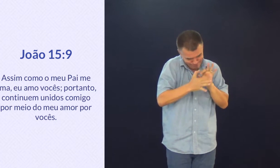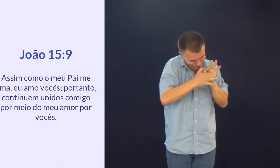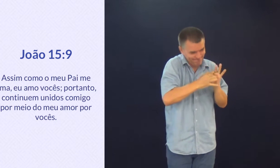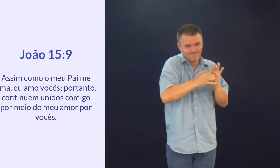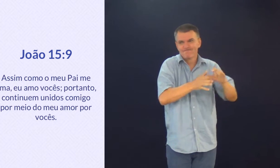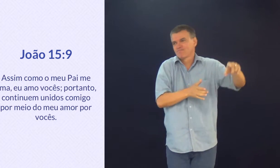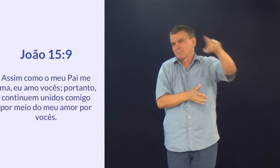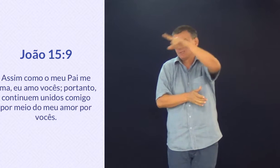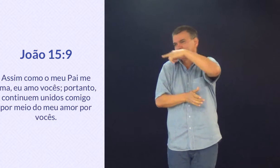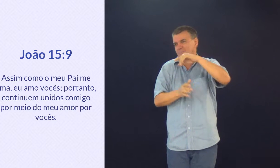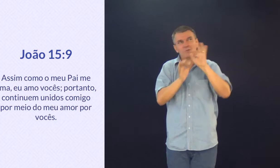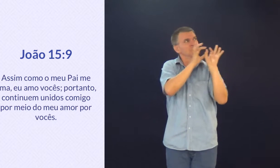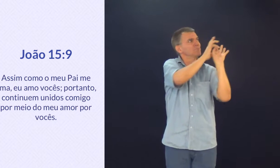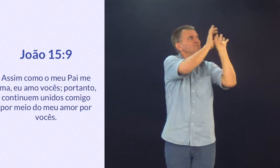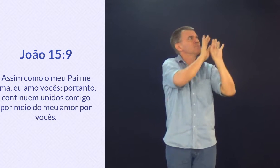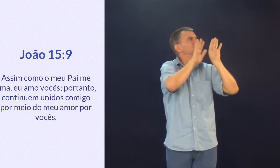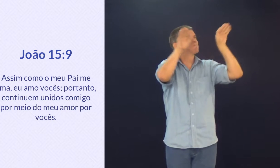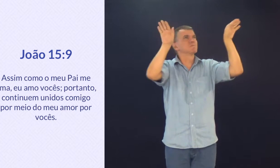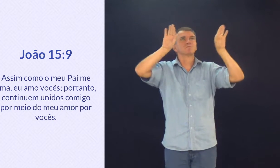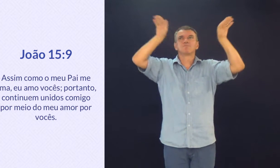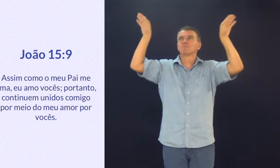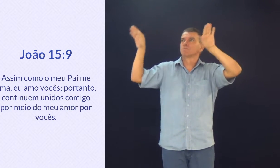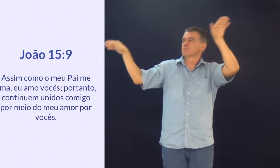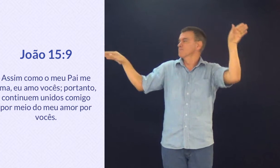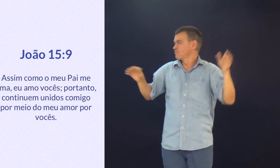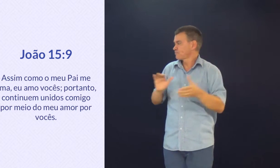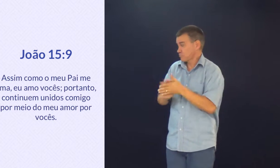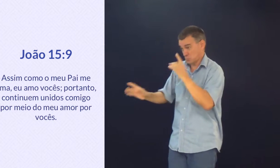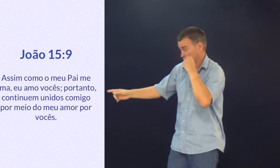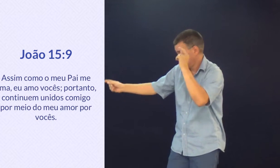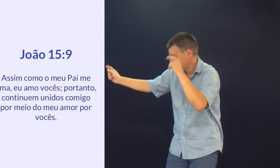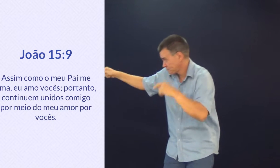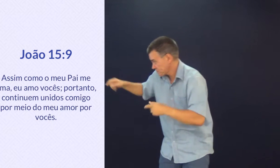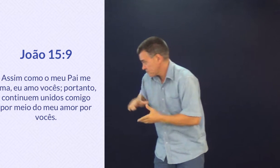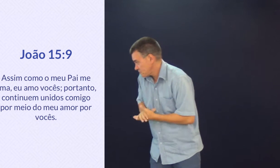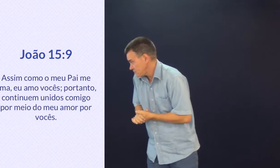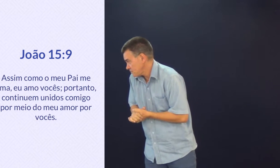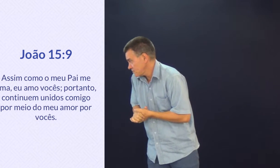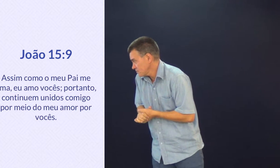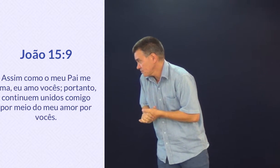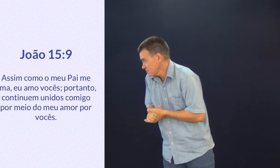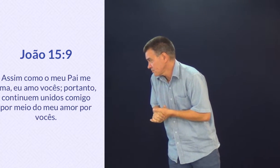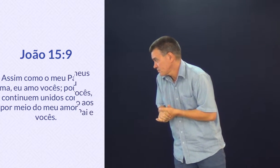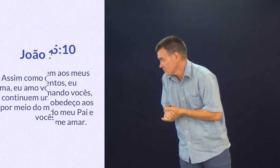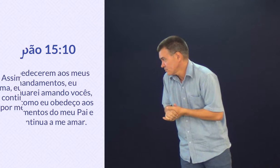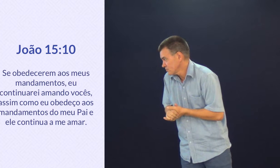como amigas e outras não mas jesus não é assim josé clique liga todos os anos